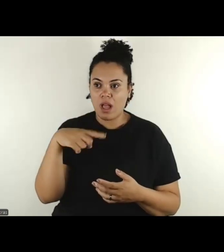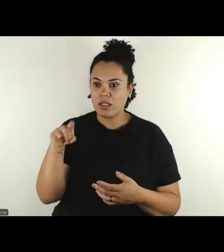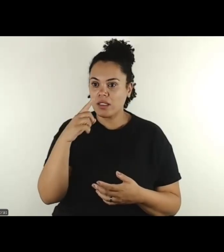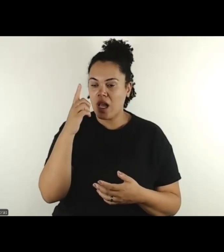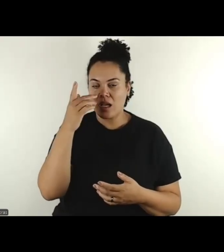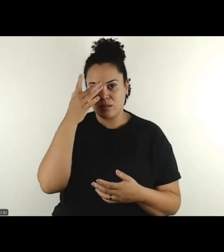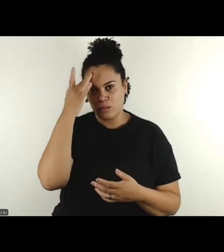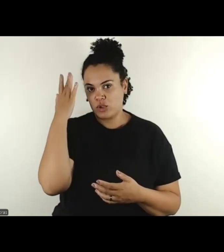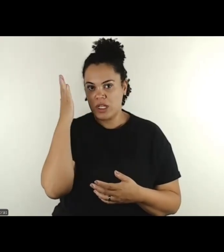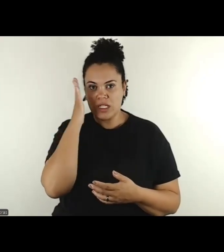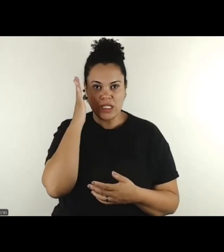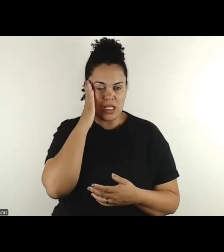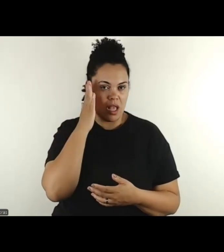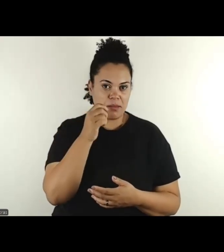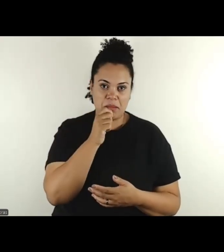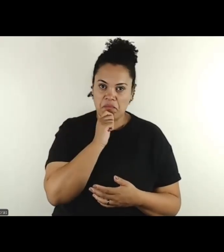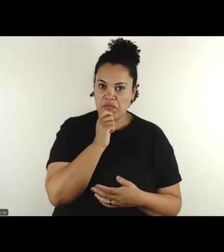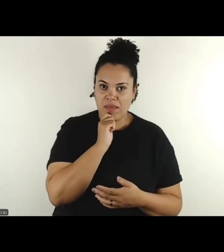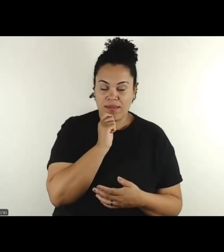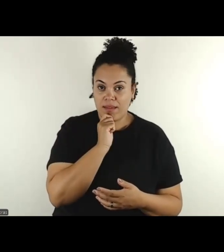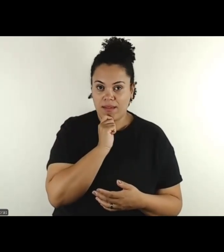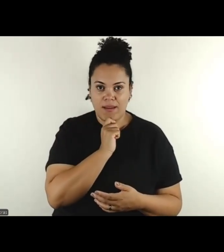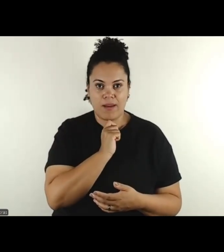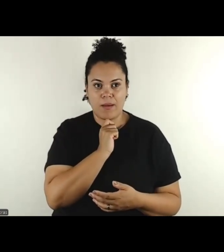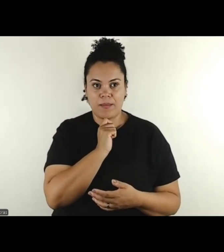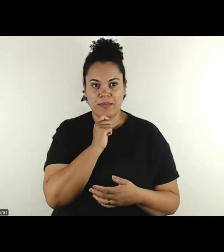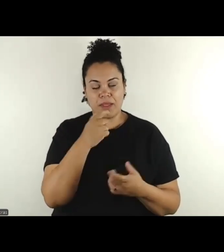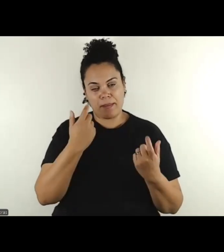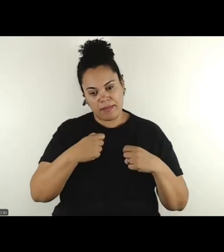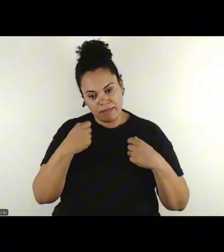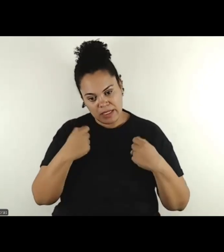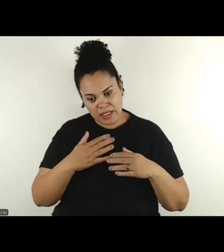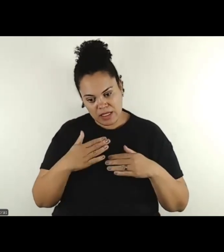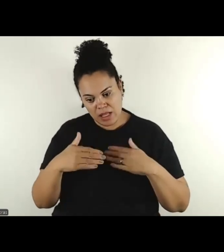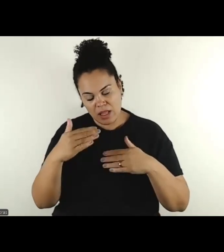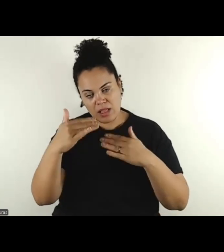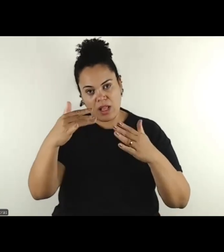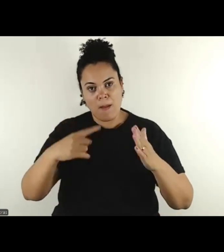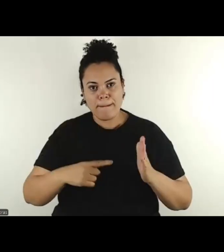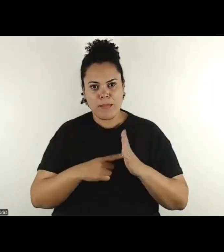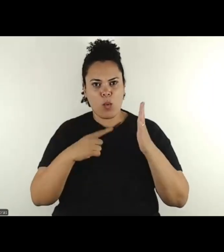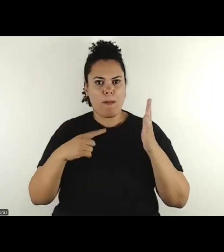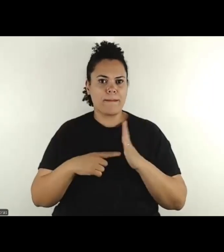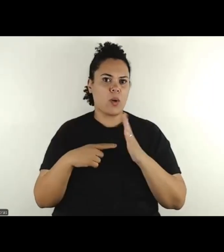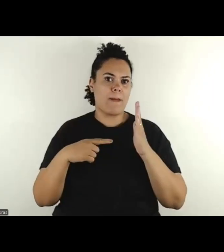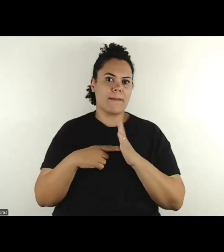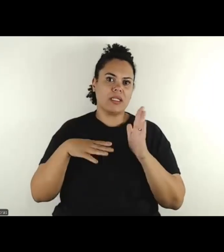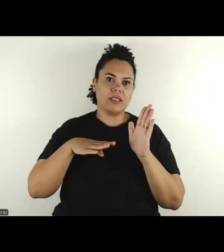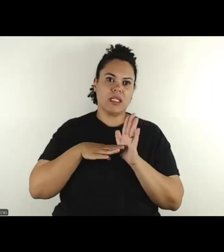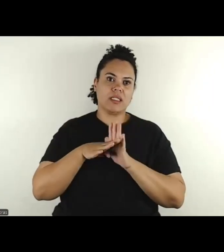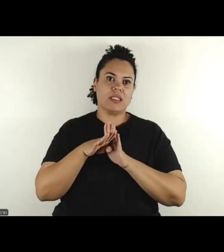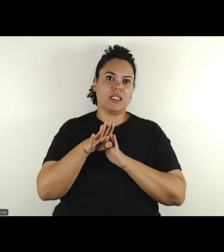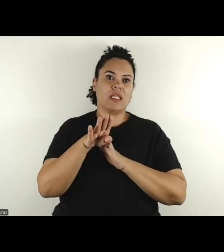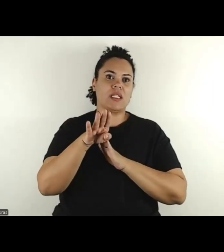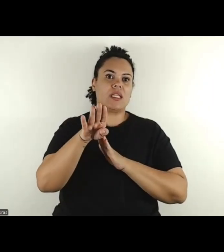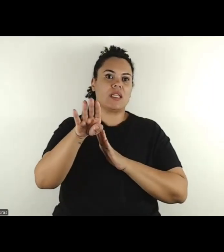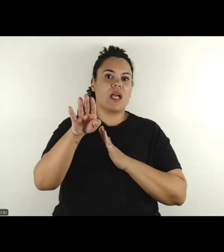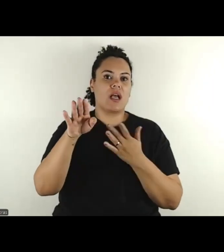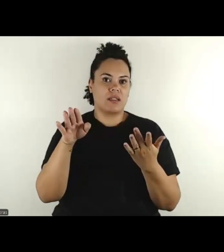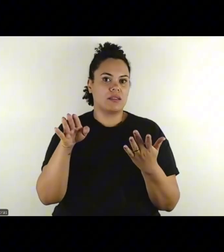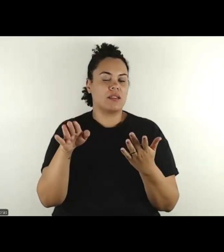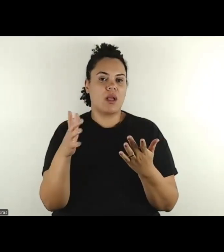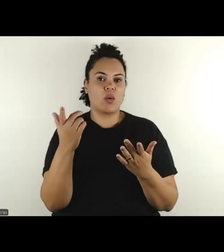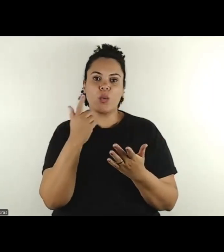a gente não chegou nesse ponto ainda. A gente precisa avançar nessas denúncias e ganhar mais espaço público,